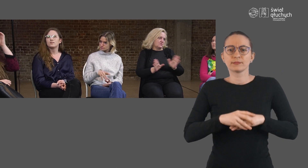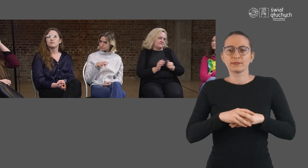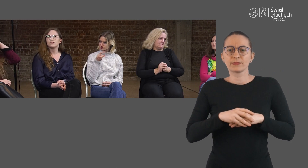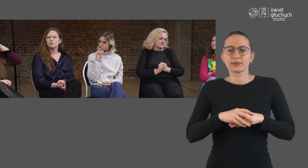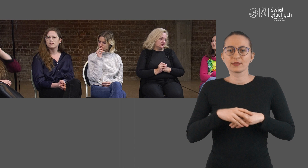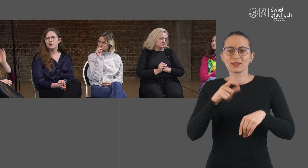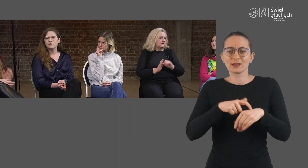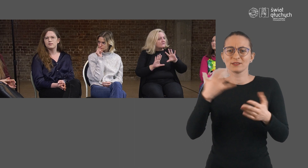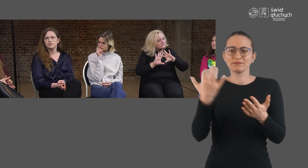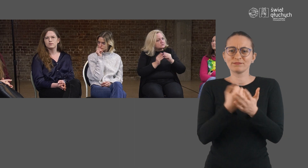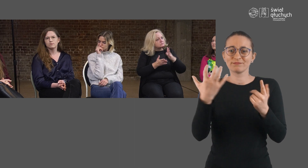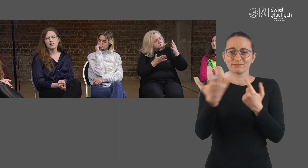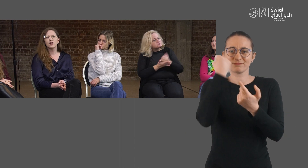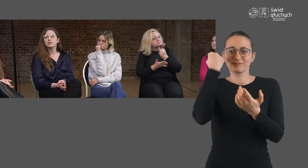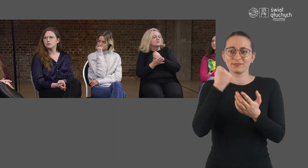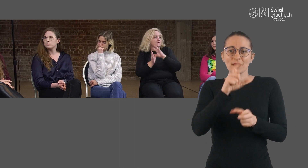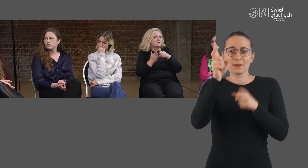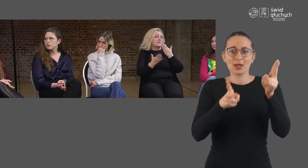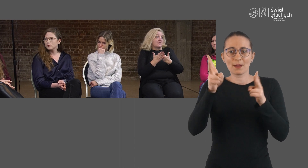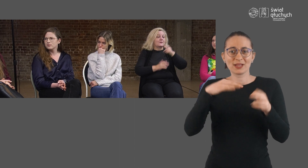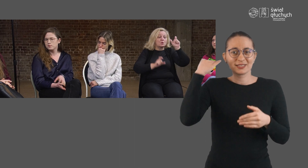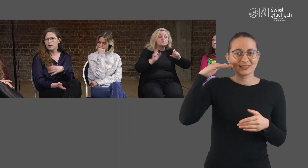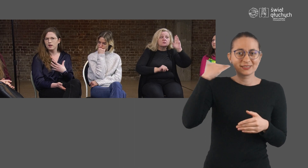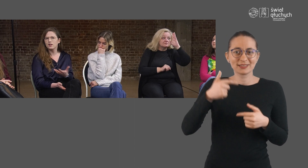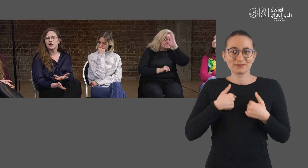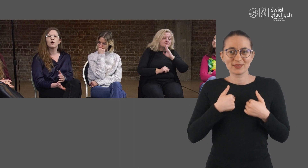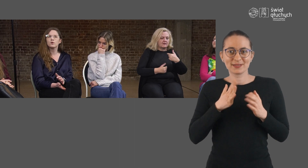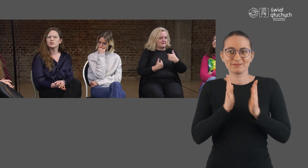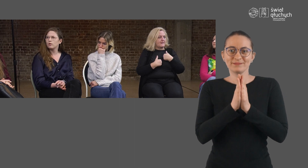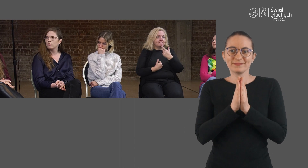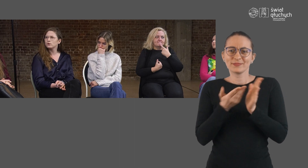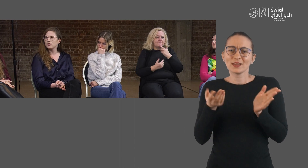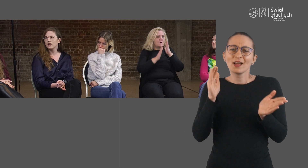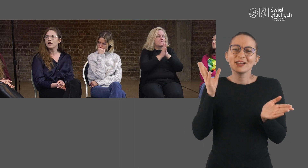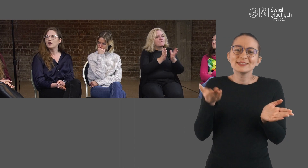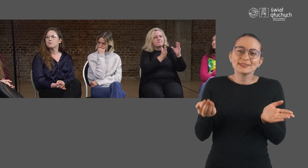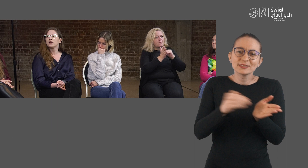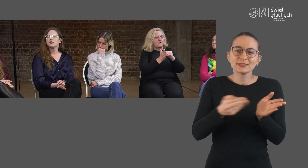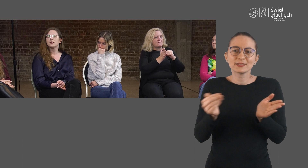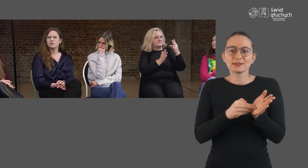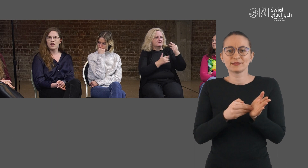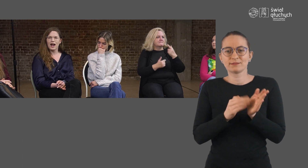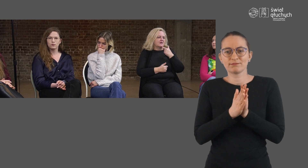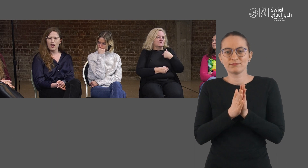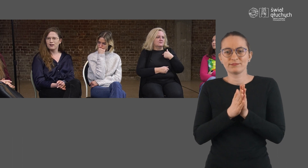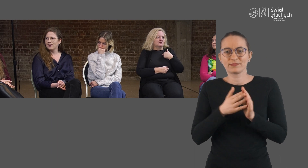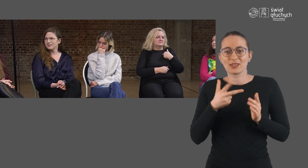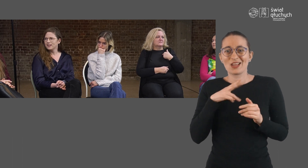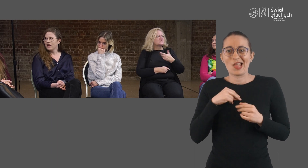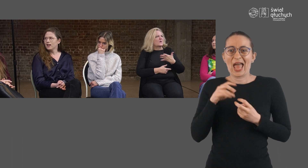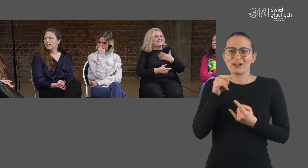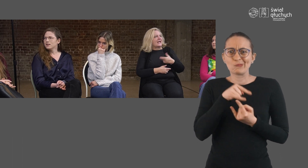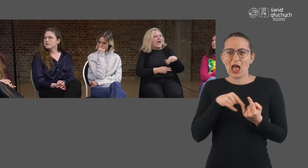wszystko zdobywać i dlatego też osoby słabo słyszące, przynajmniej ja rzadko proszę o powtórzenie, bo najczęściej to nienaturalne.